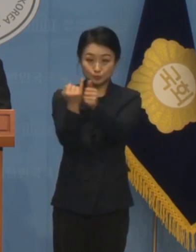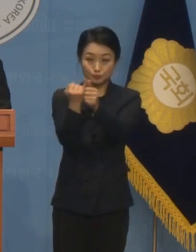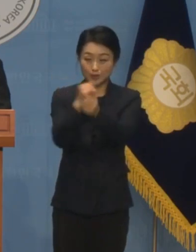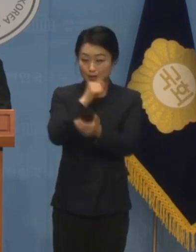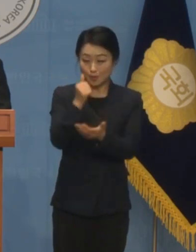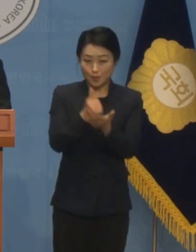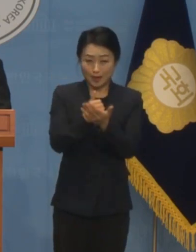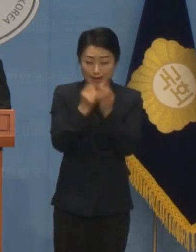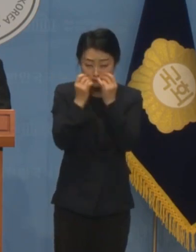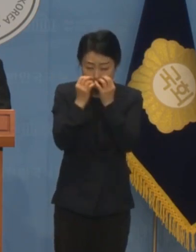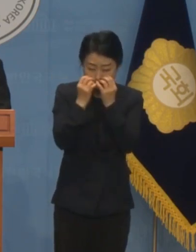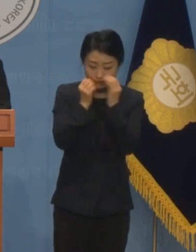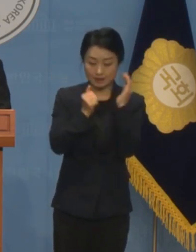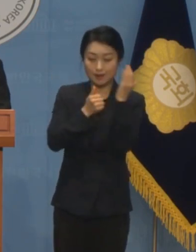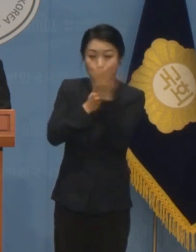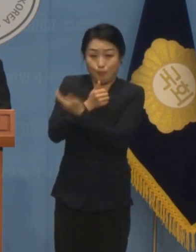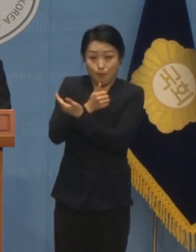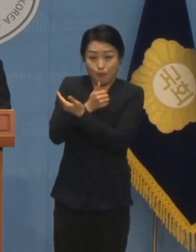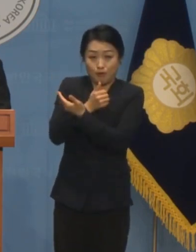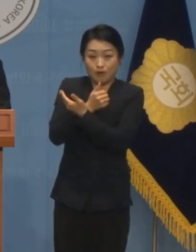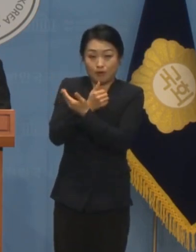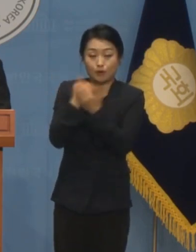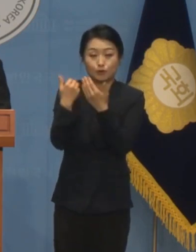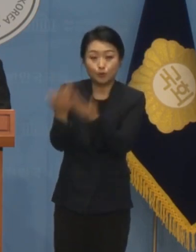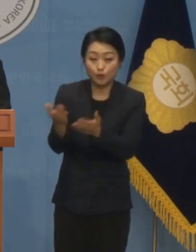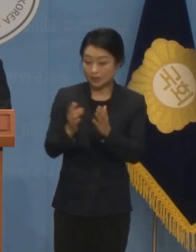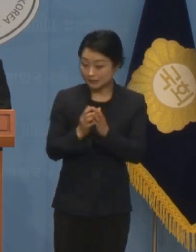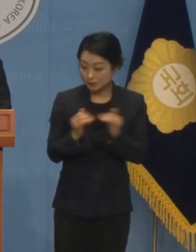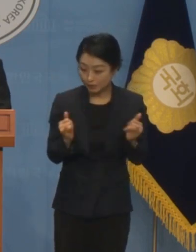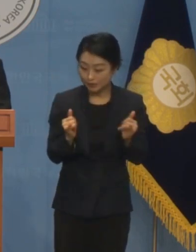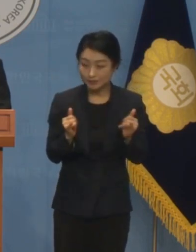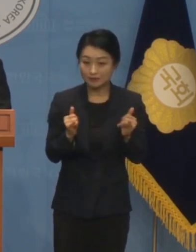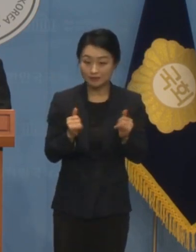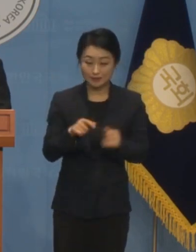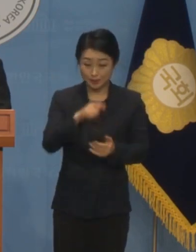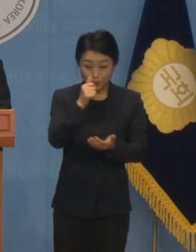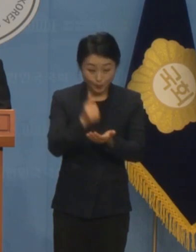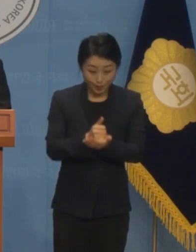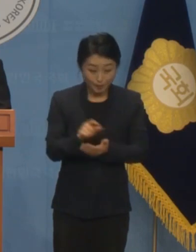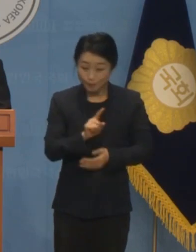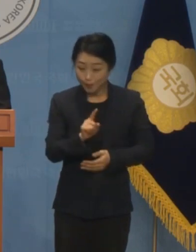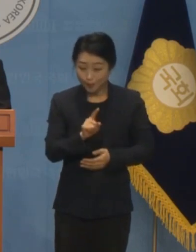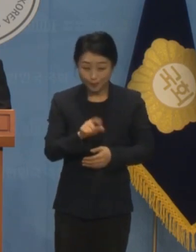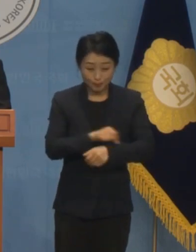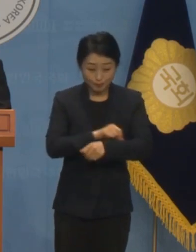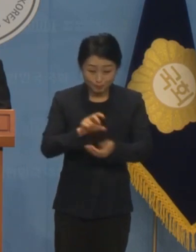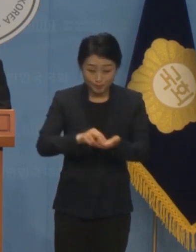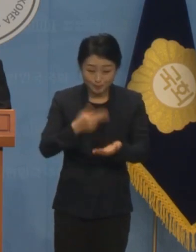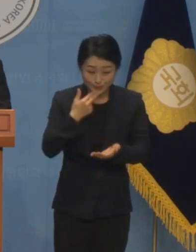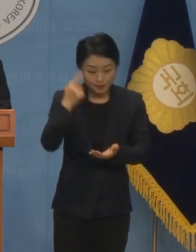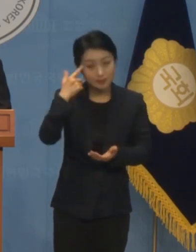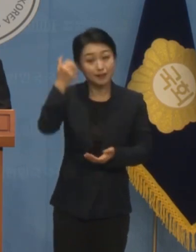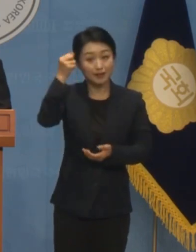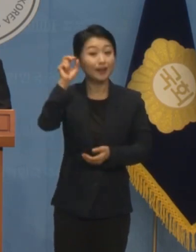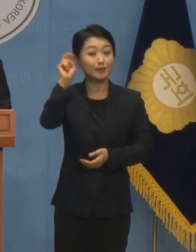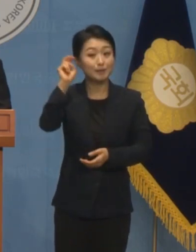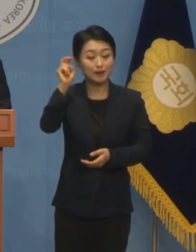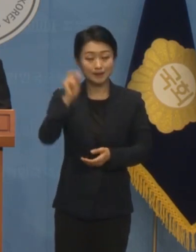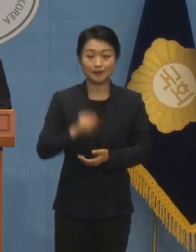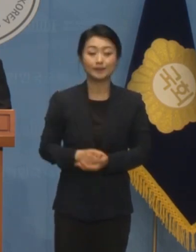범죄 혐의로부터 지키는 데 매달리다 보니 직원들도 이 정도 범죄는 별일 아니라고 여기는 것입니까?